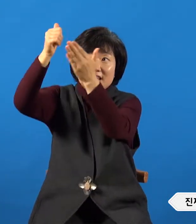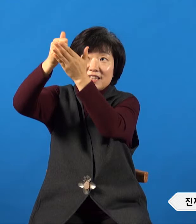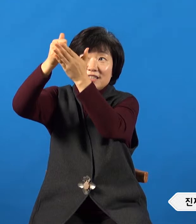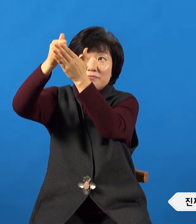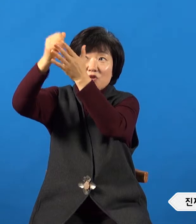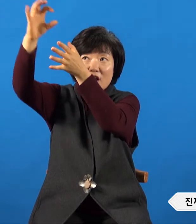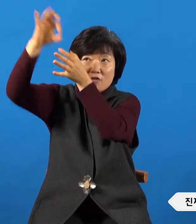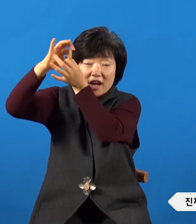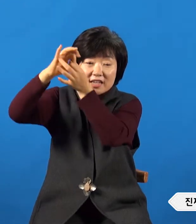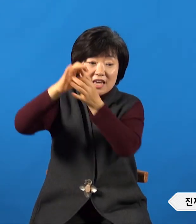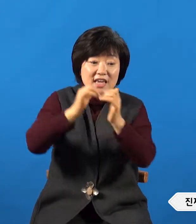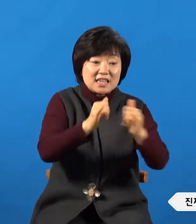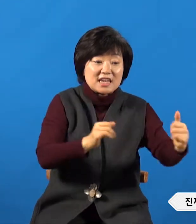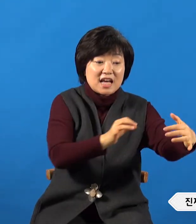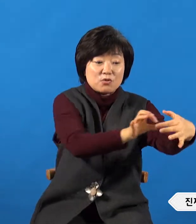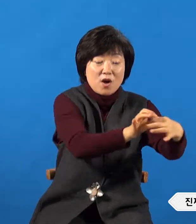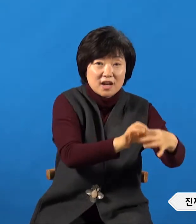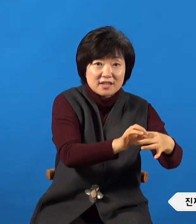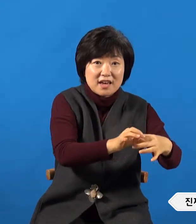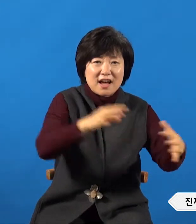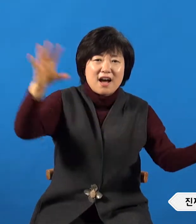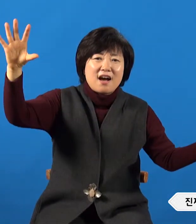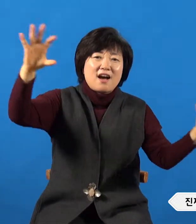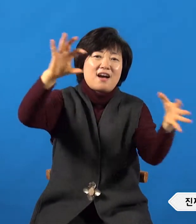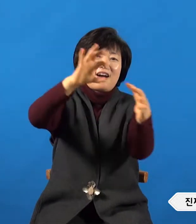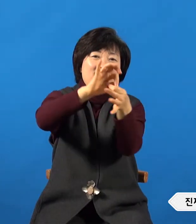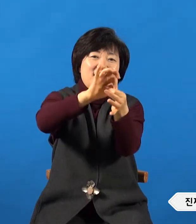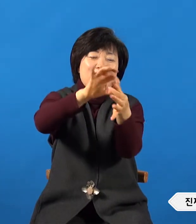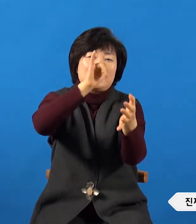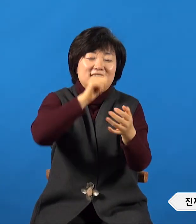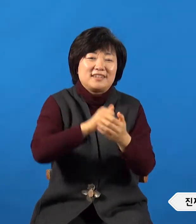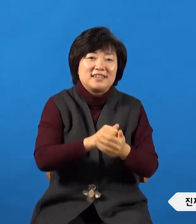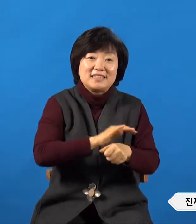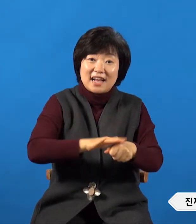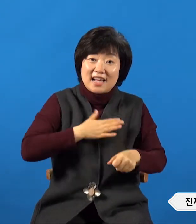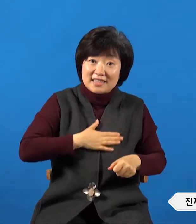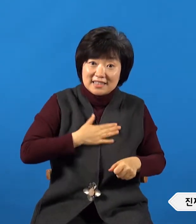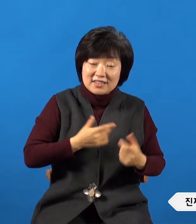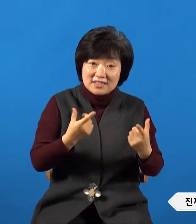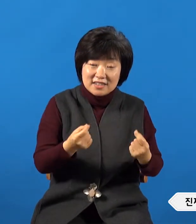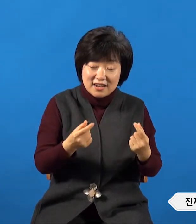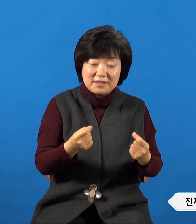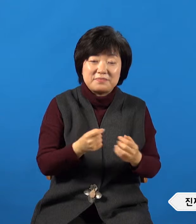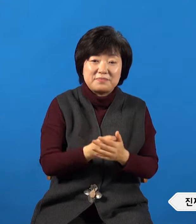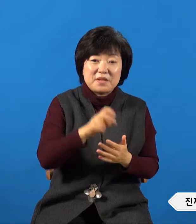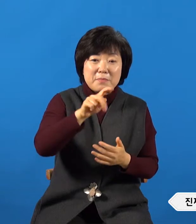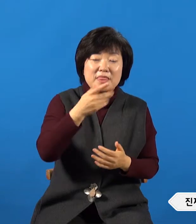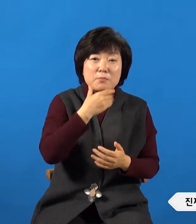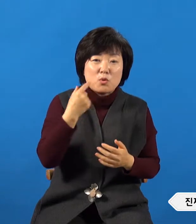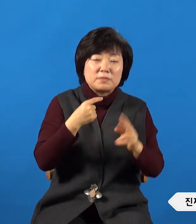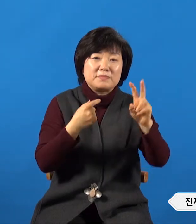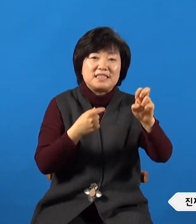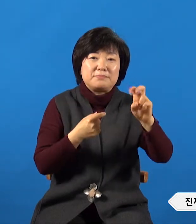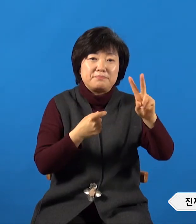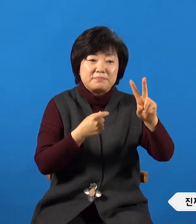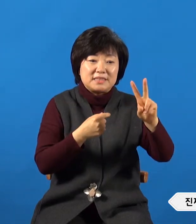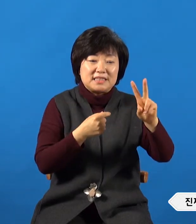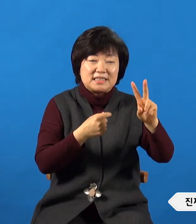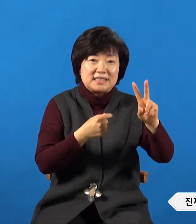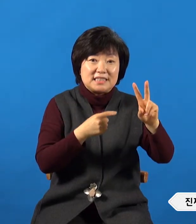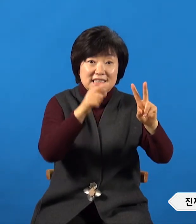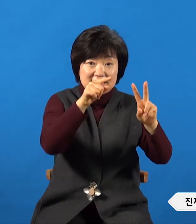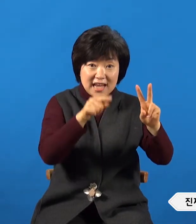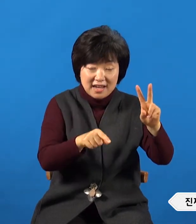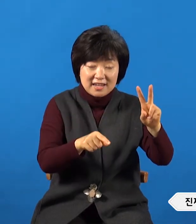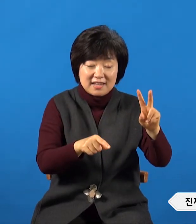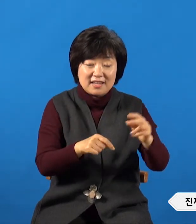사실을 우리에게 말씀하고 있음을 봅니다. 우리가 잘 알고 있는 말씀이 바로 마태복음 22장 가장